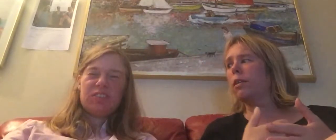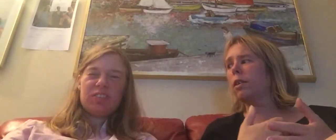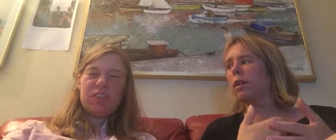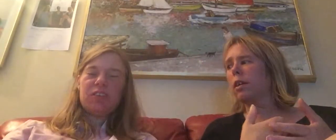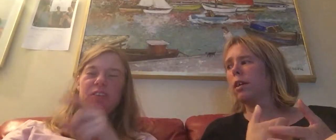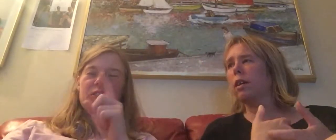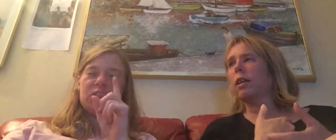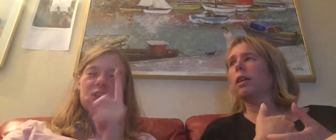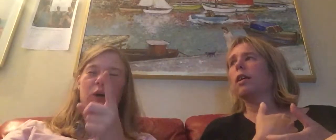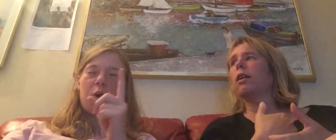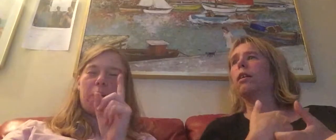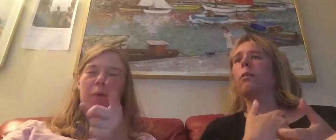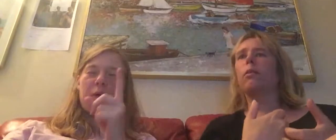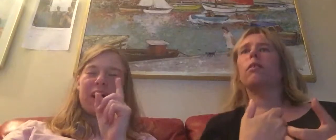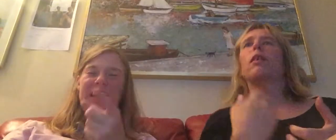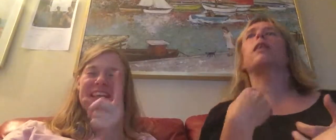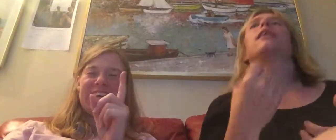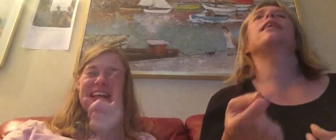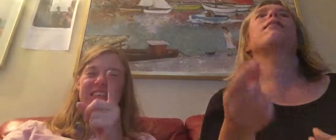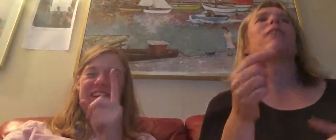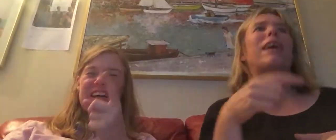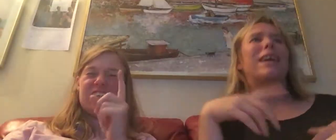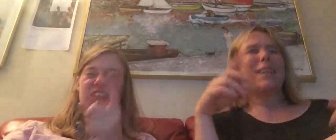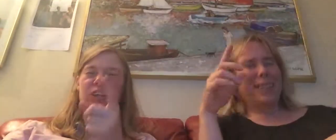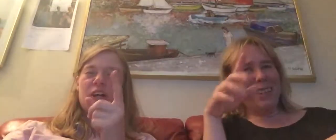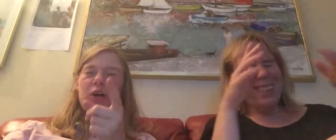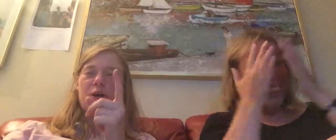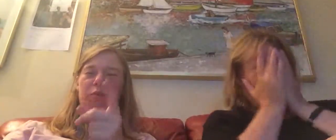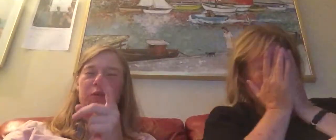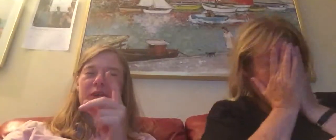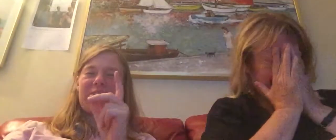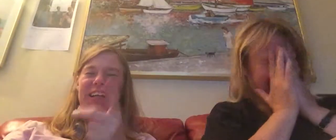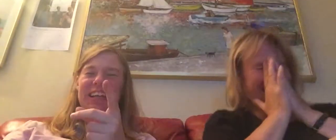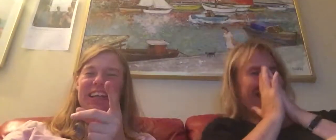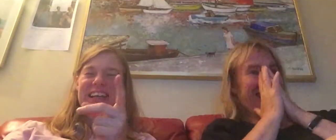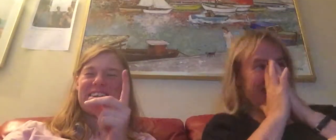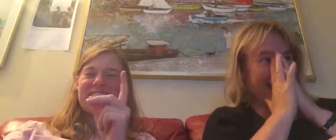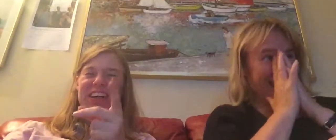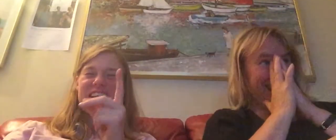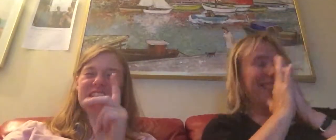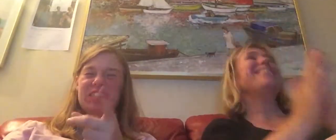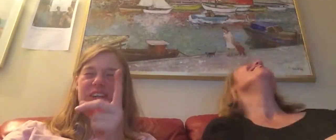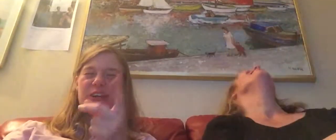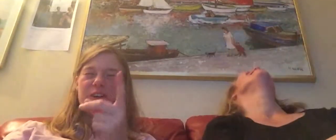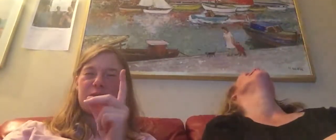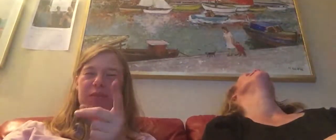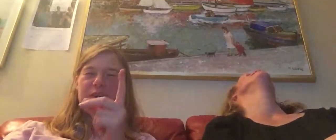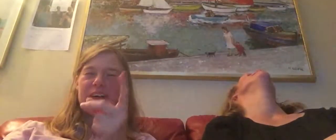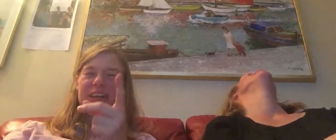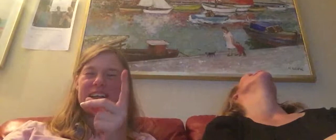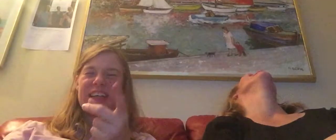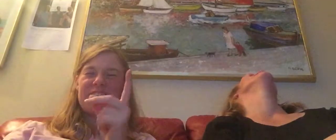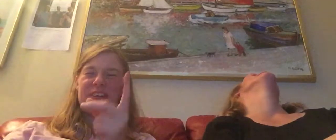Ja. Jag må han leva. Jag må han leva. Jag må han leva.